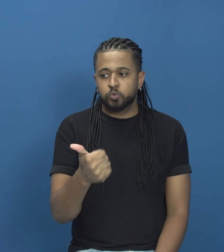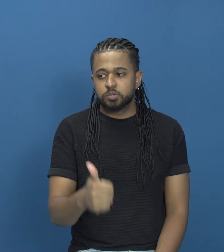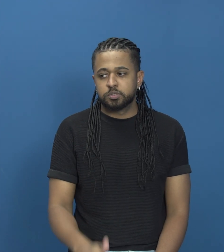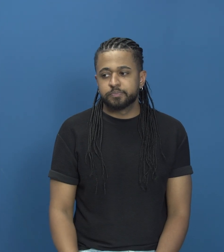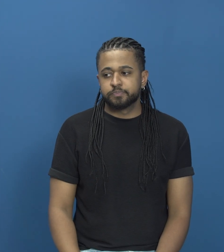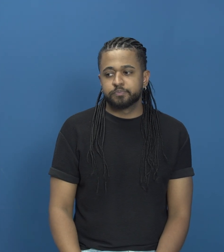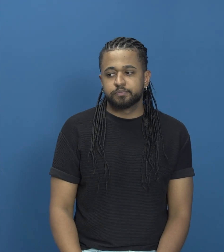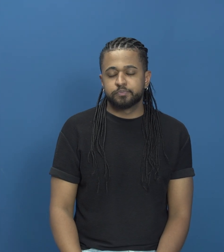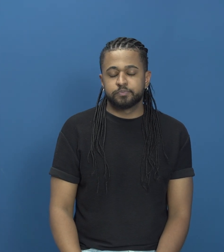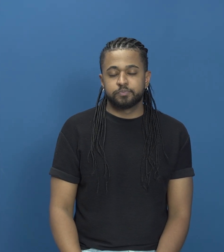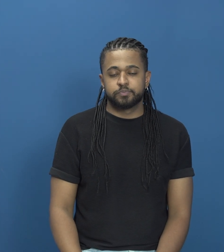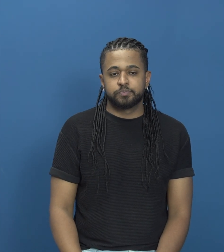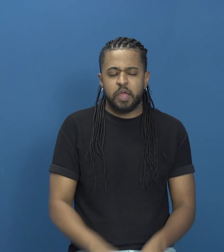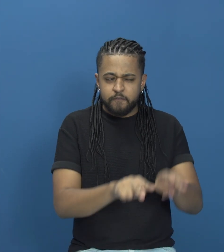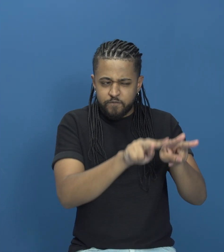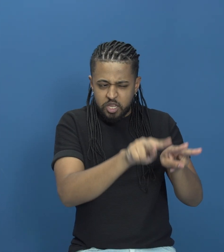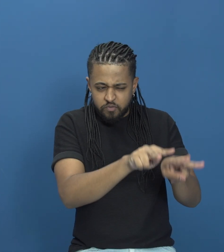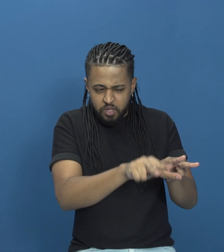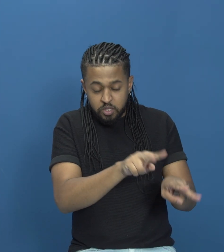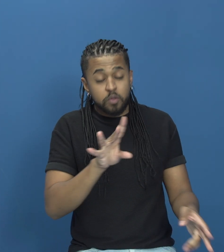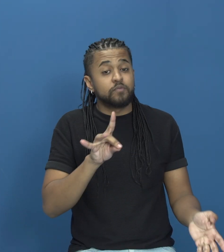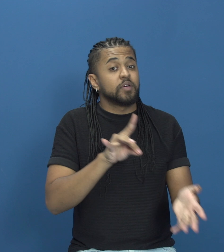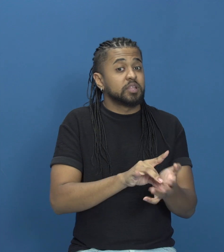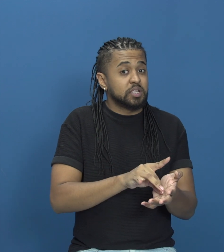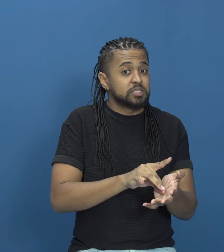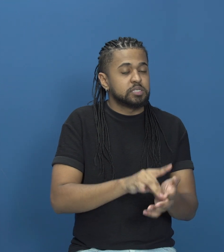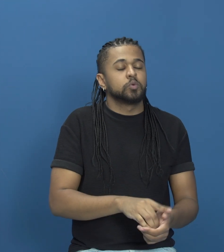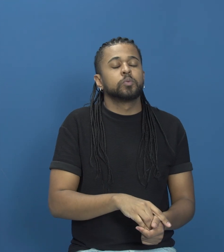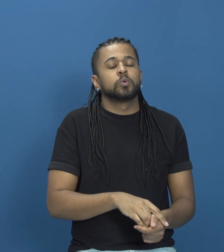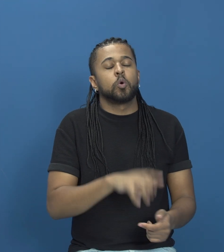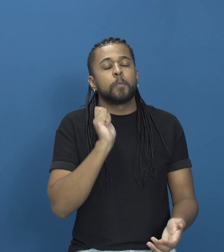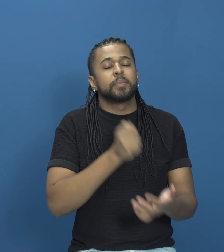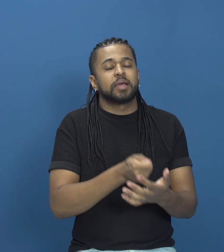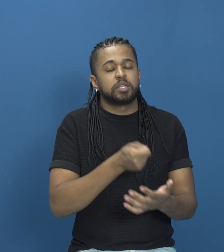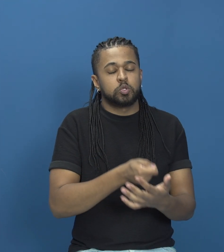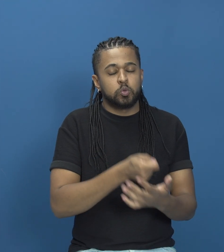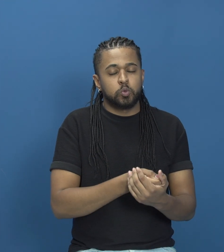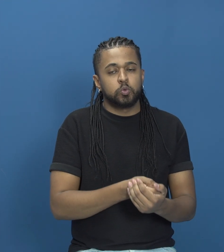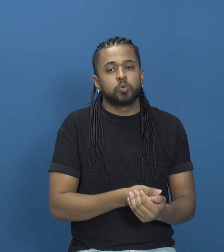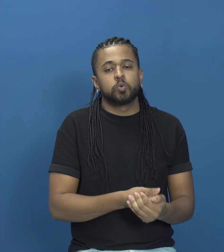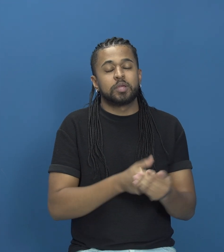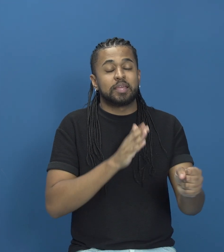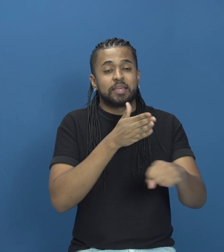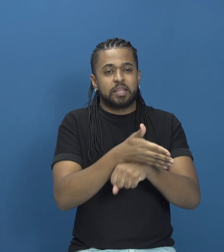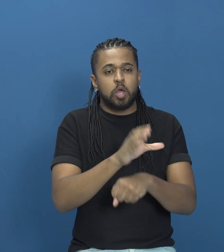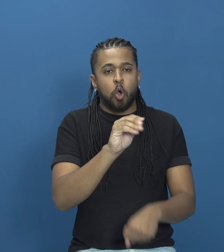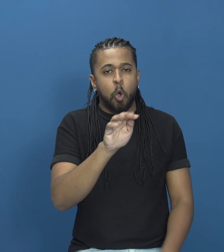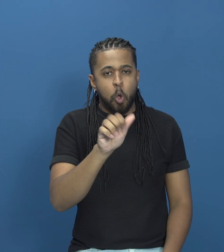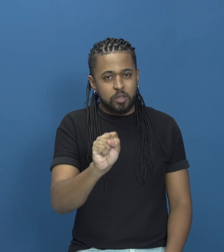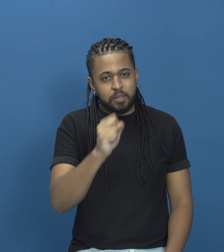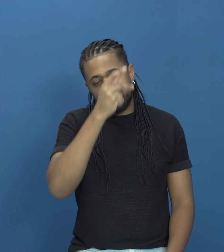11.11. Da verificação e validação dos requisitos obrigatórios para ingresso nas